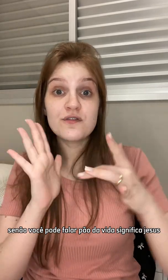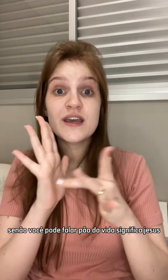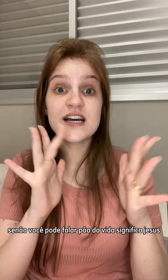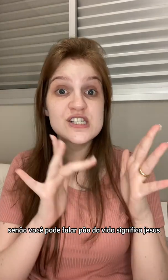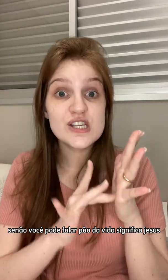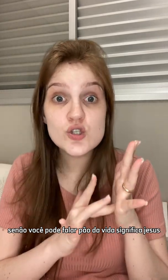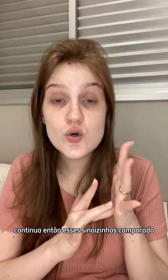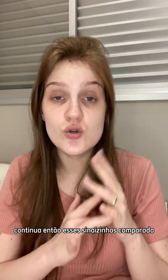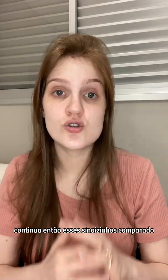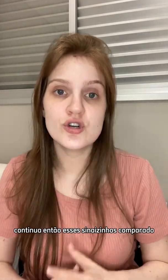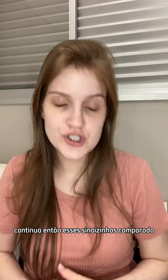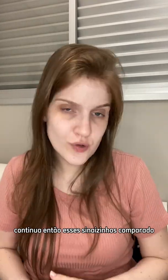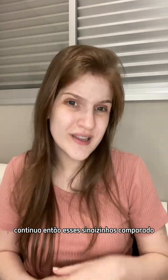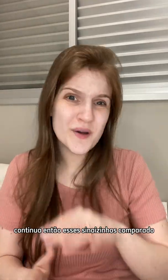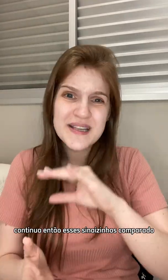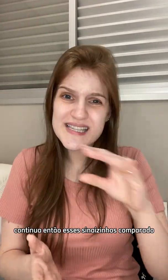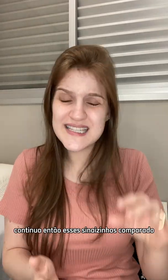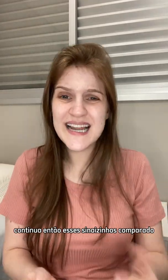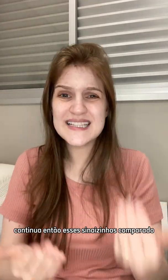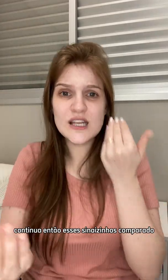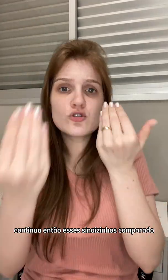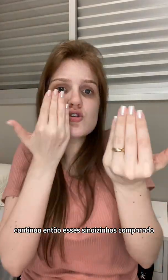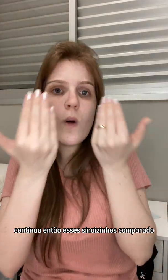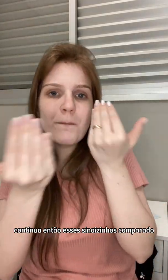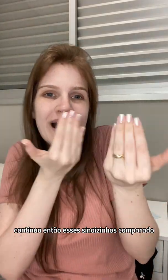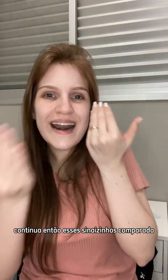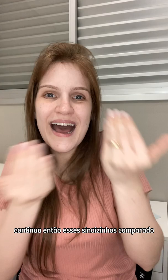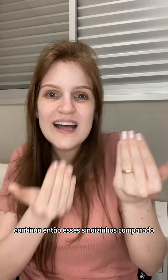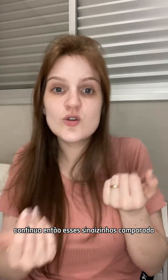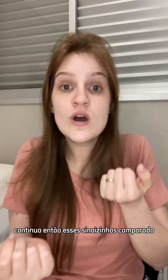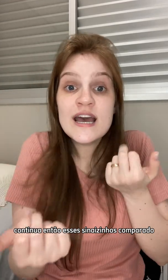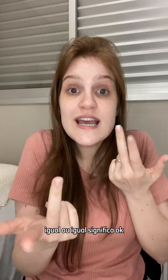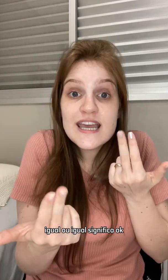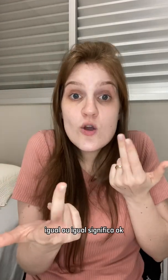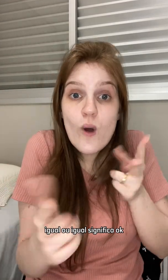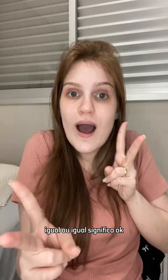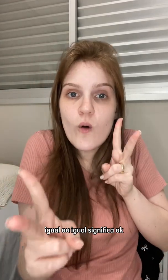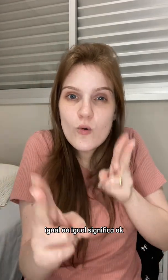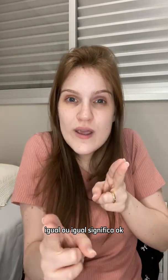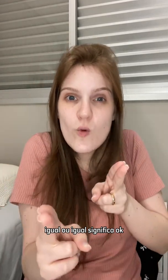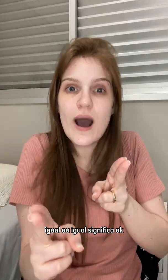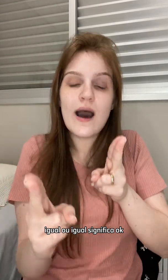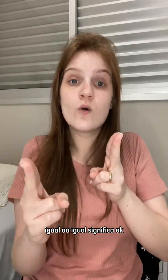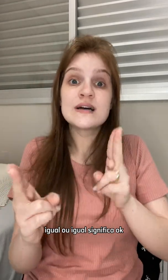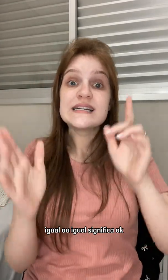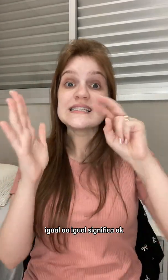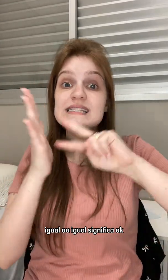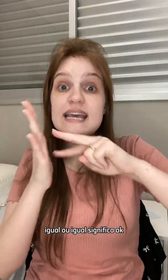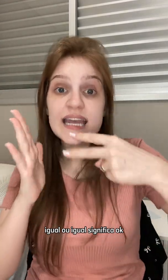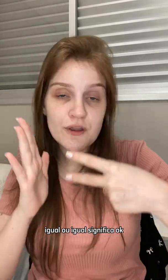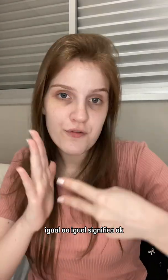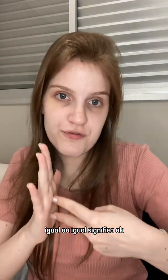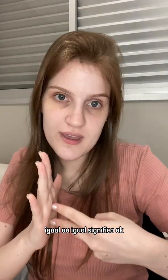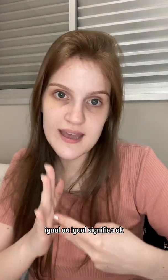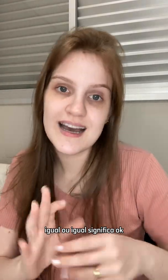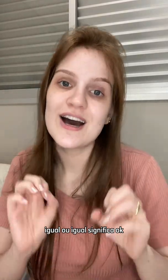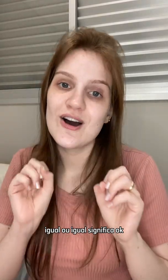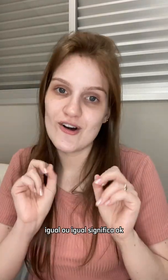significa Jesus. Continua. Então, esses sinaizinhos comparado, igual ou igual, significa,